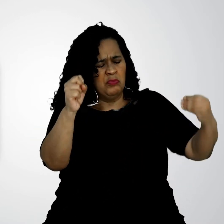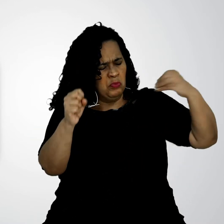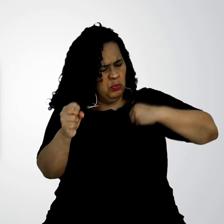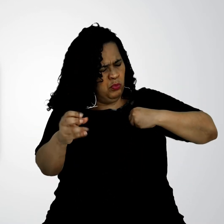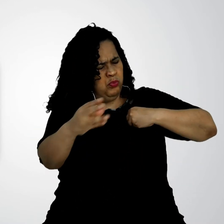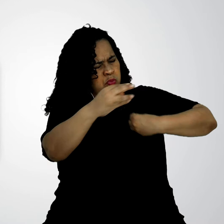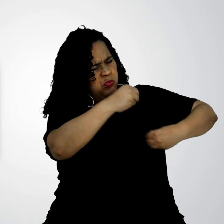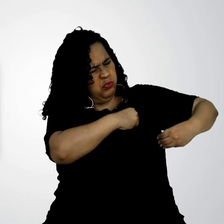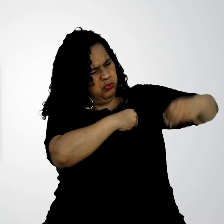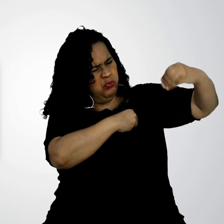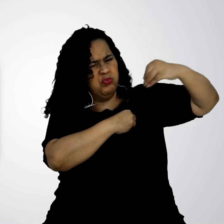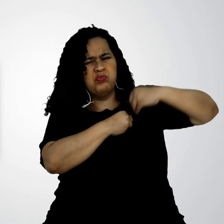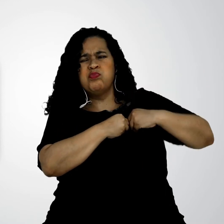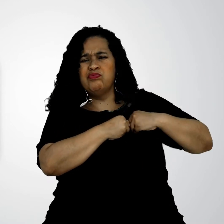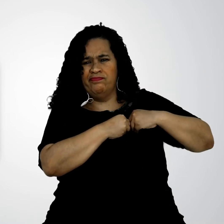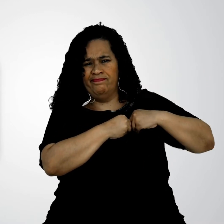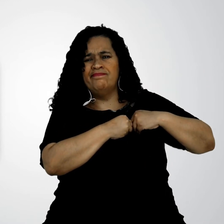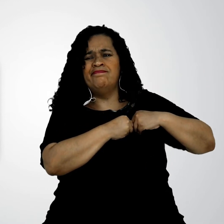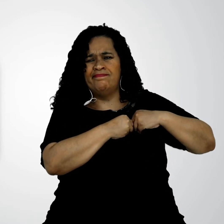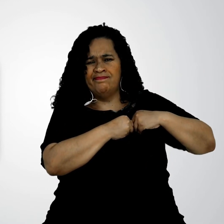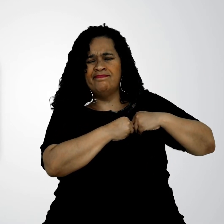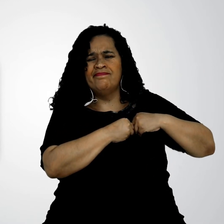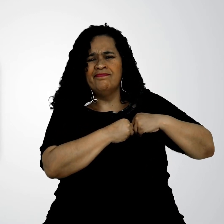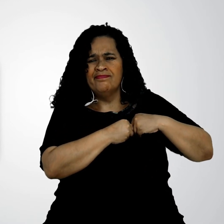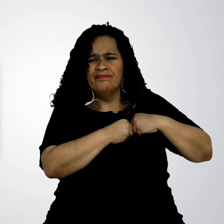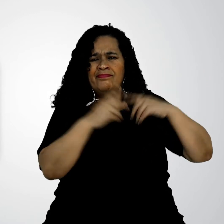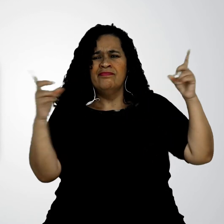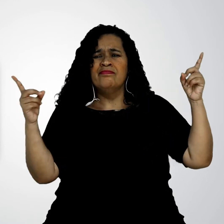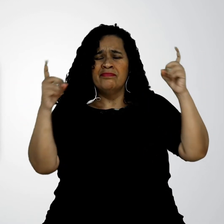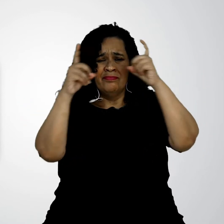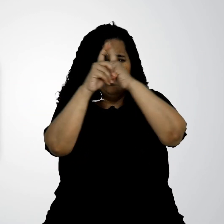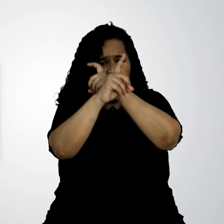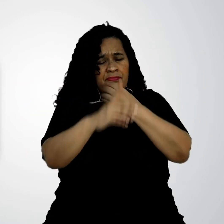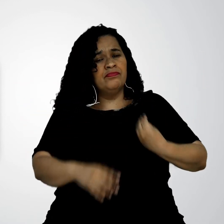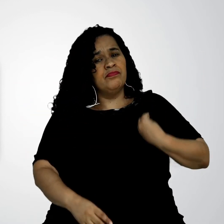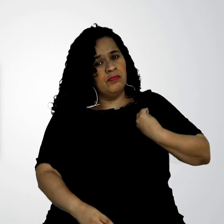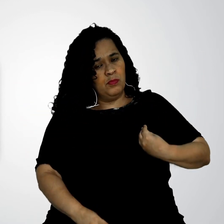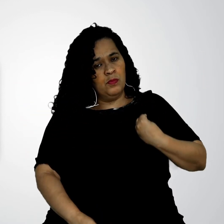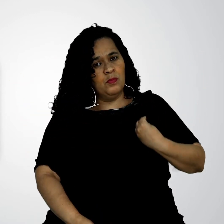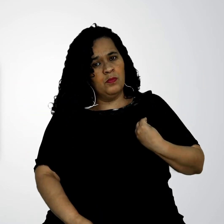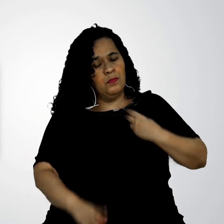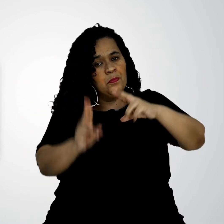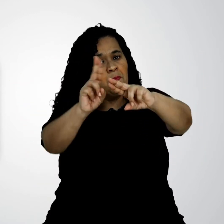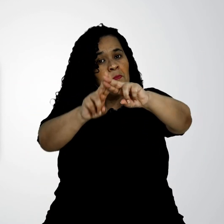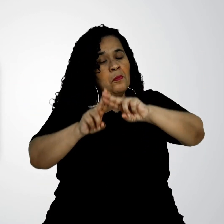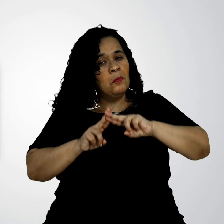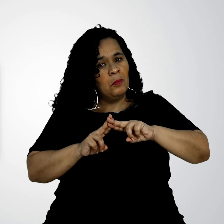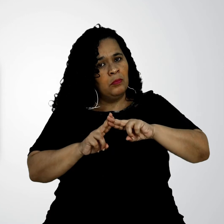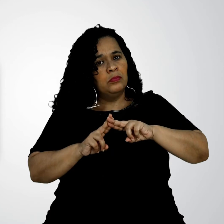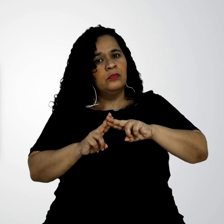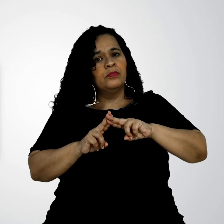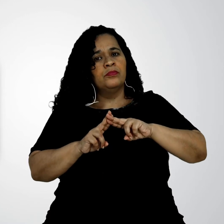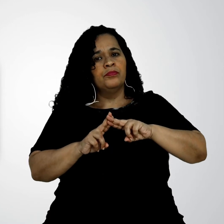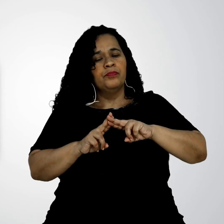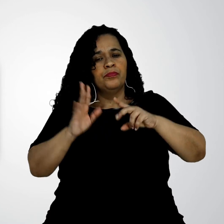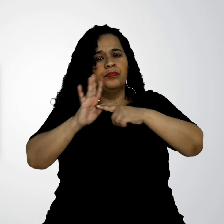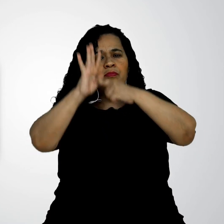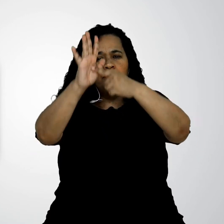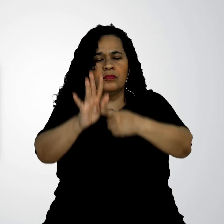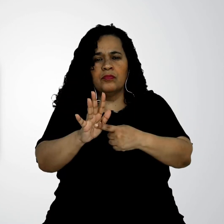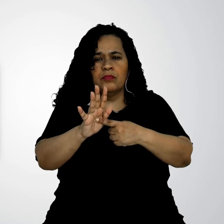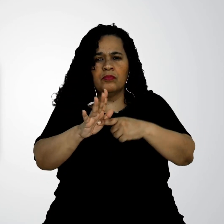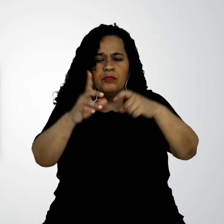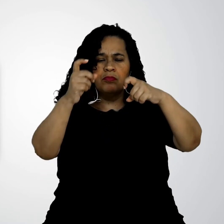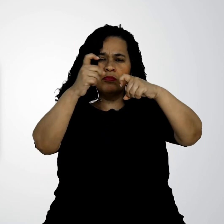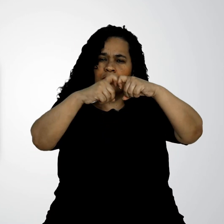esses pecados íntimos, né, que estão aqui na natureza humana. Então o conceito de que a relação íntima ela é feita